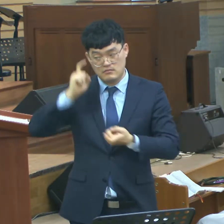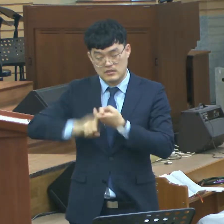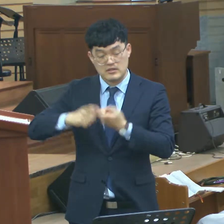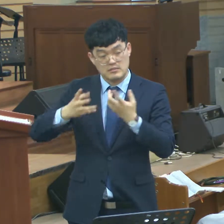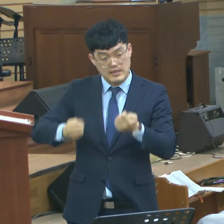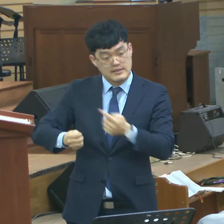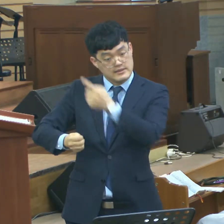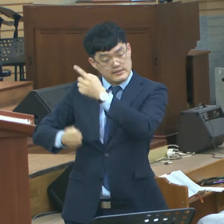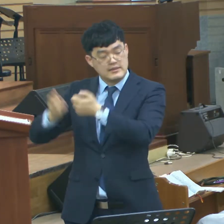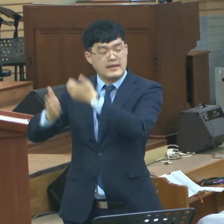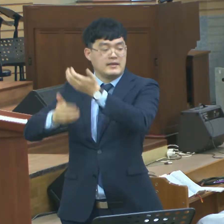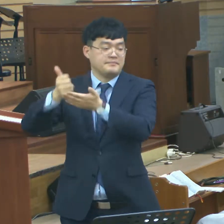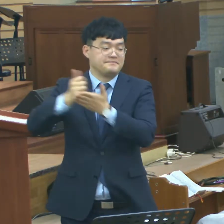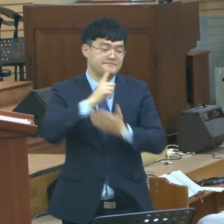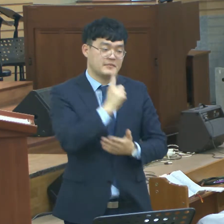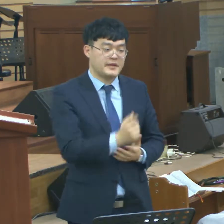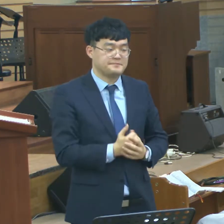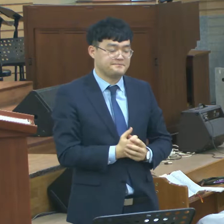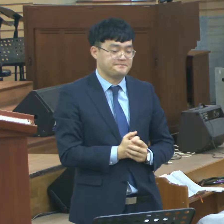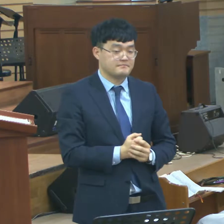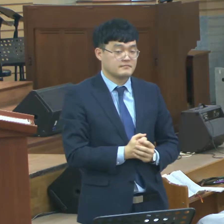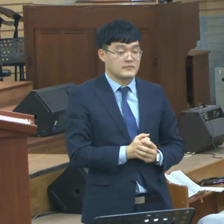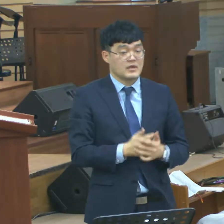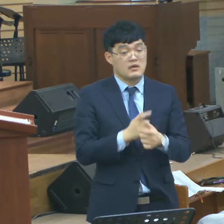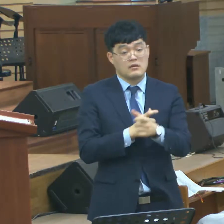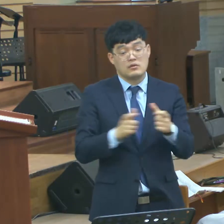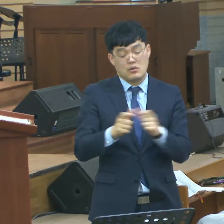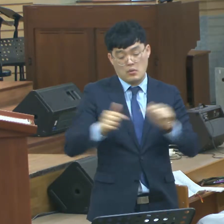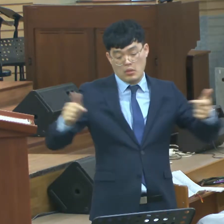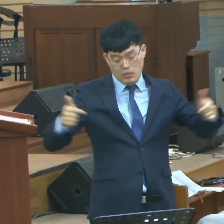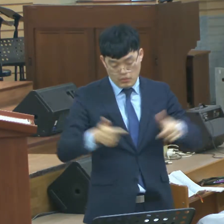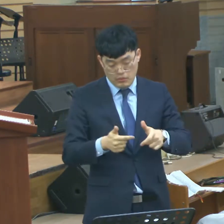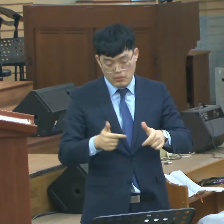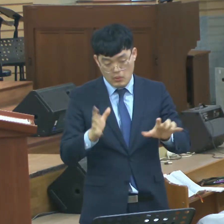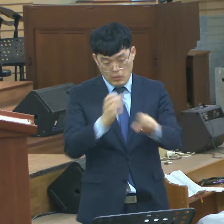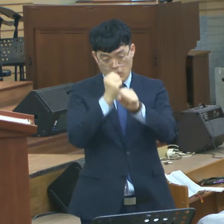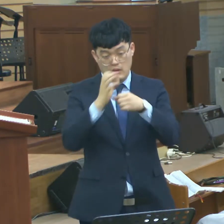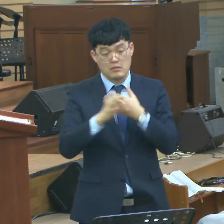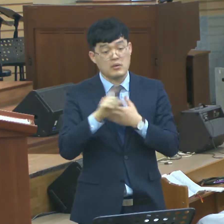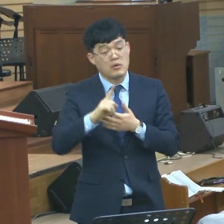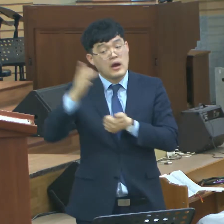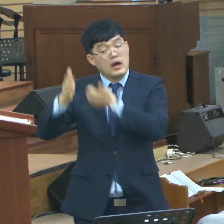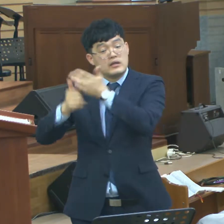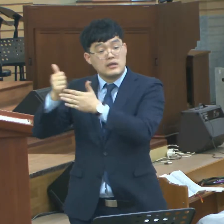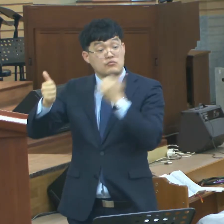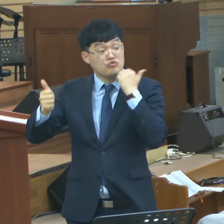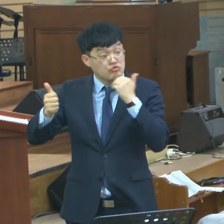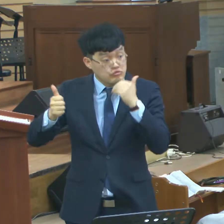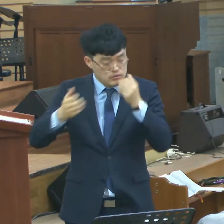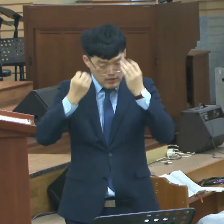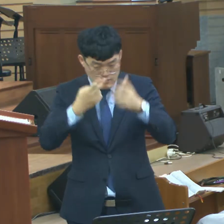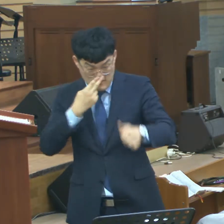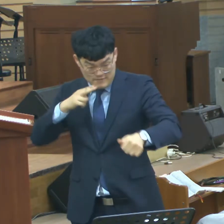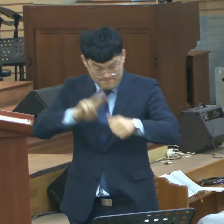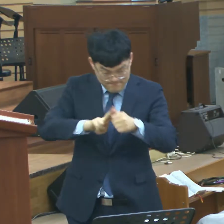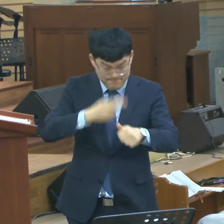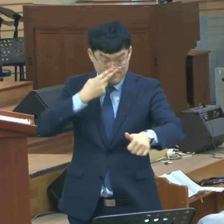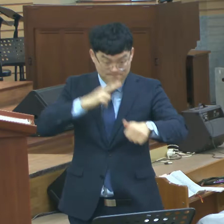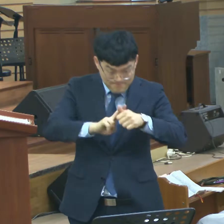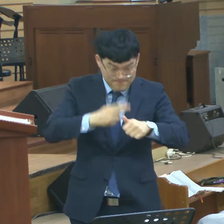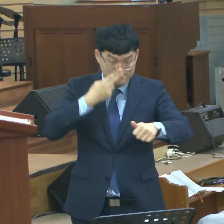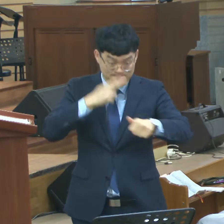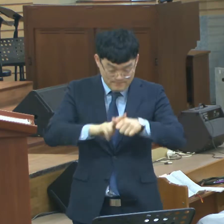그분이 바로 하나님이시다 하는 거죠. 더 줄여서 말하면 하나님은 누구신가 하면 도전하고 또 도전하는